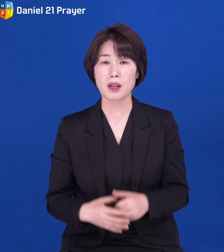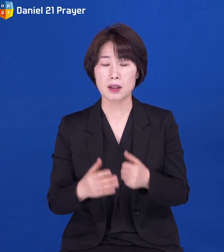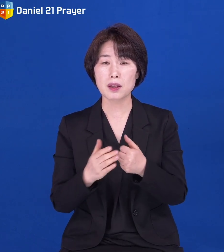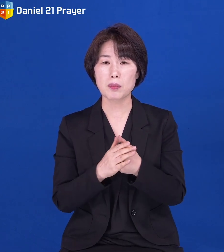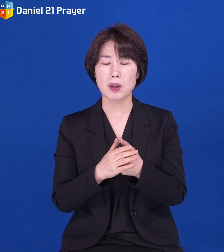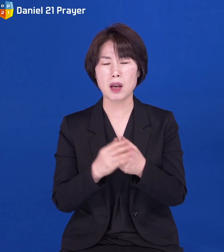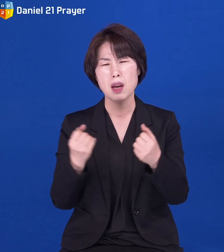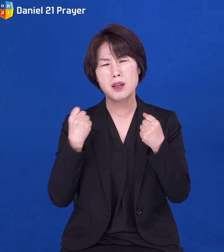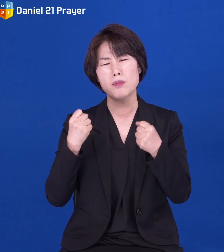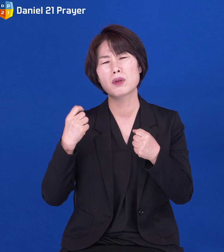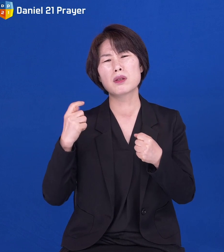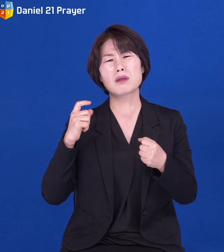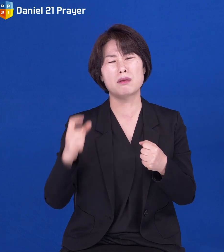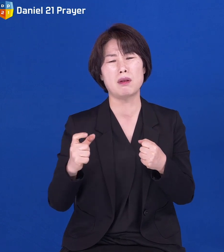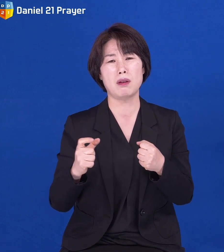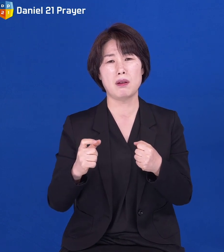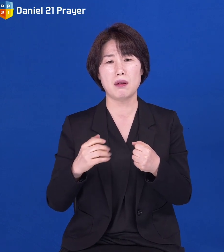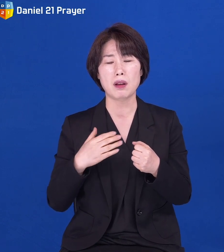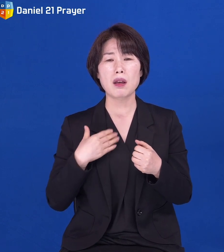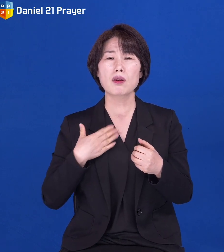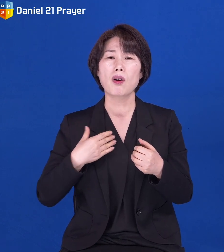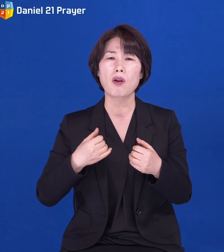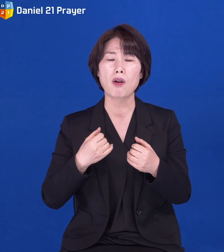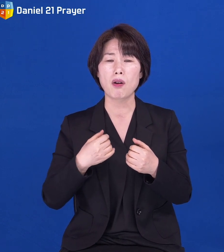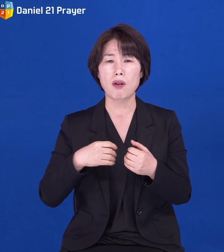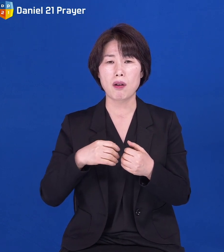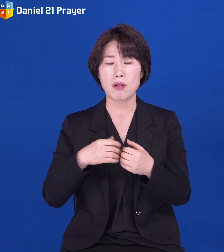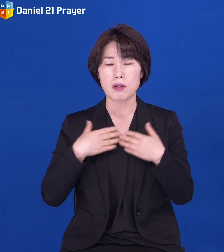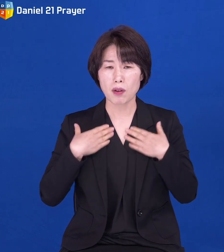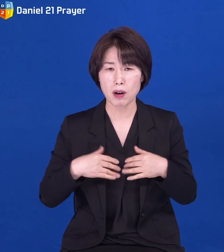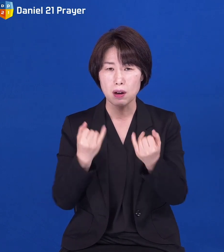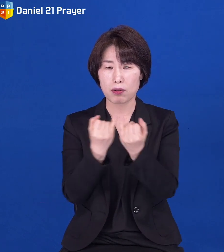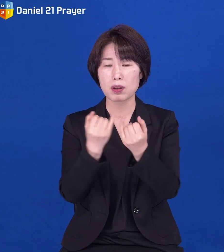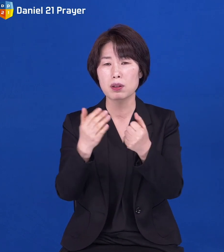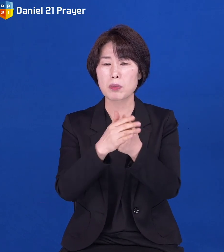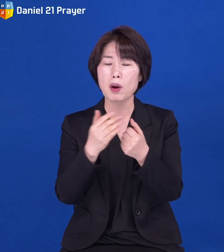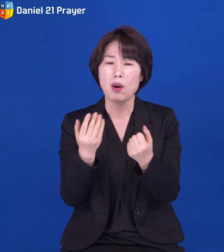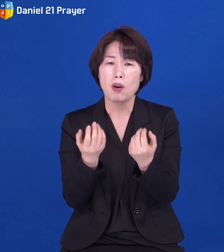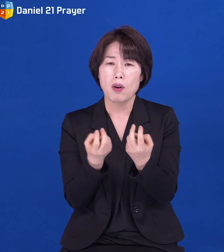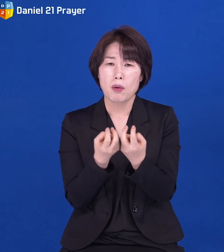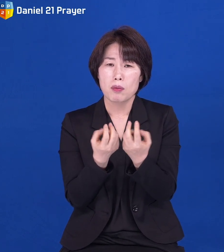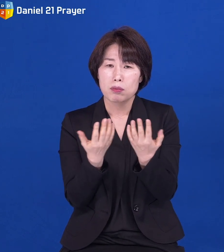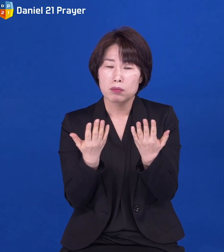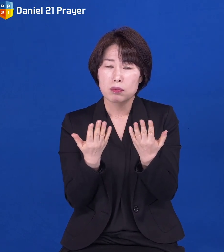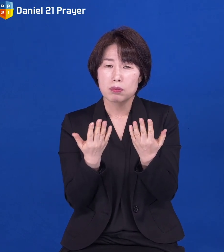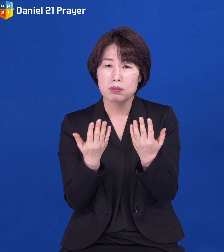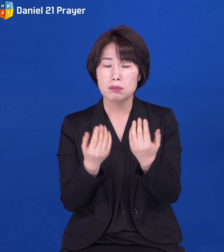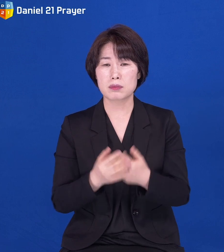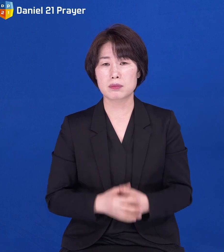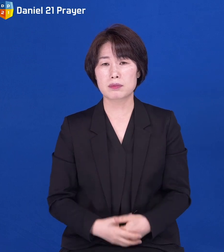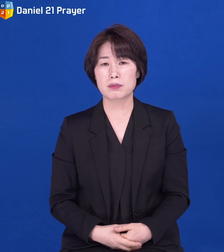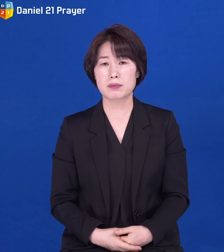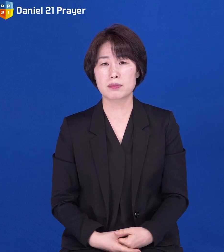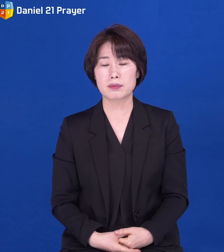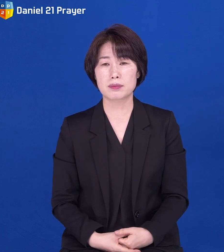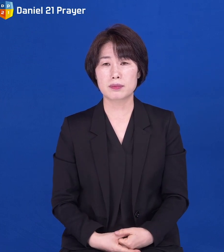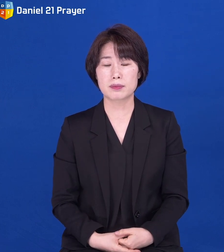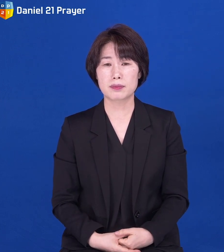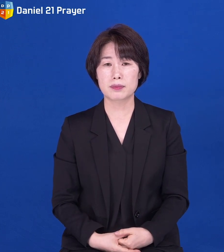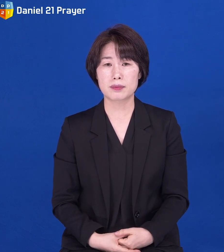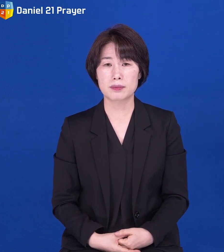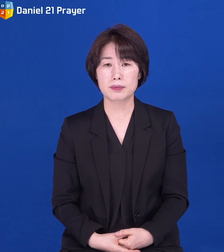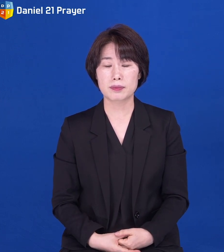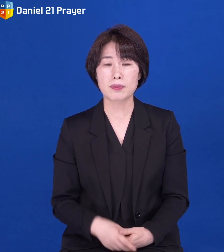필요한데 저는 이제 혼자 아이를 키우고 있고 그러다 보니까 이제 집안에서도 부모님들도 걱정하고